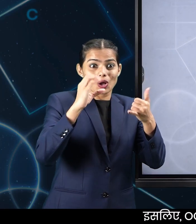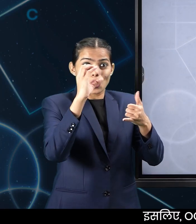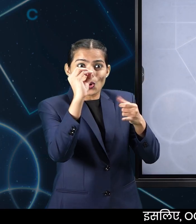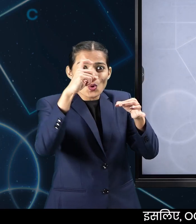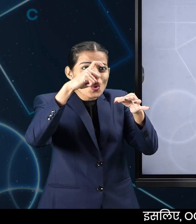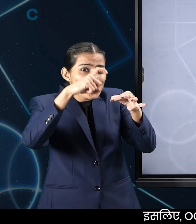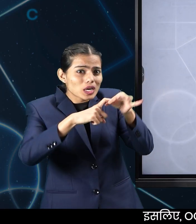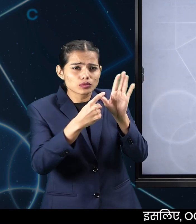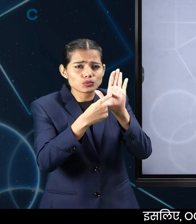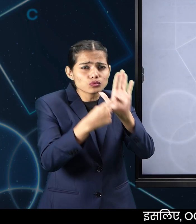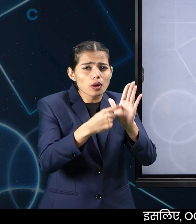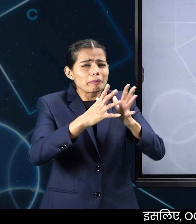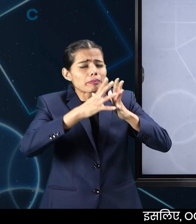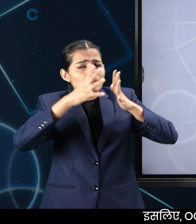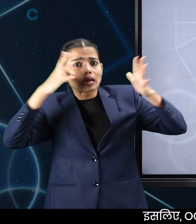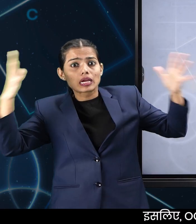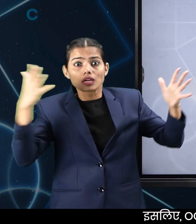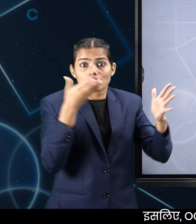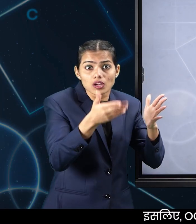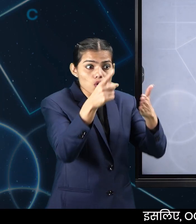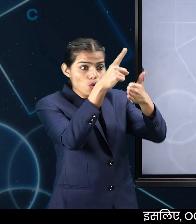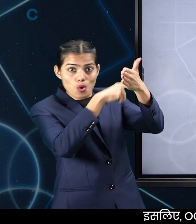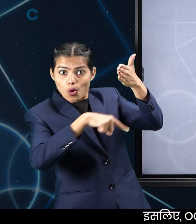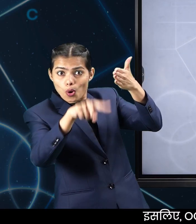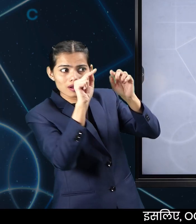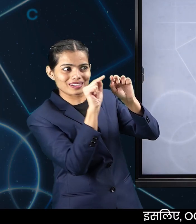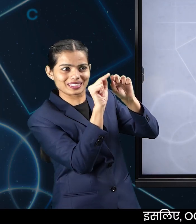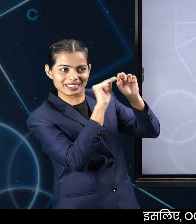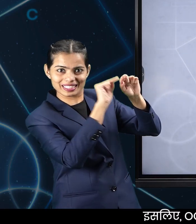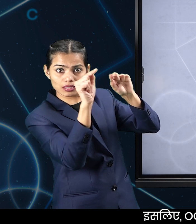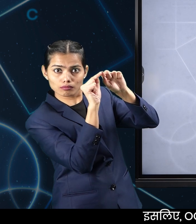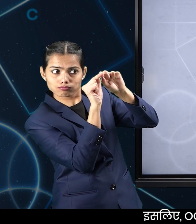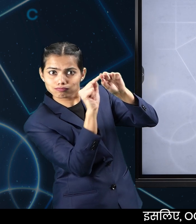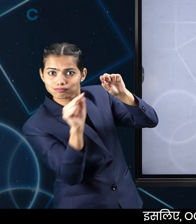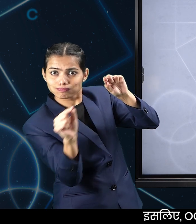इसलिए OQ वृत्त OP की त्रिज्या से अधिक होना चाहिए।